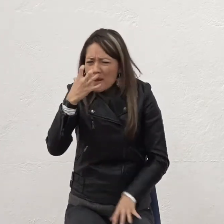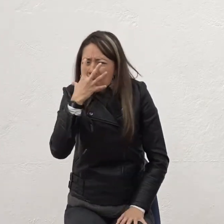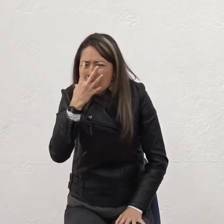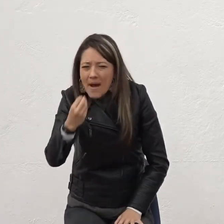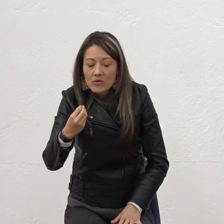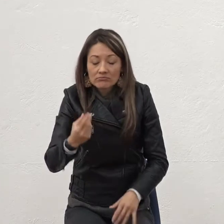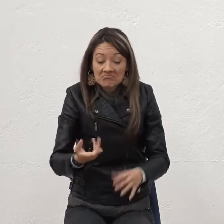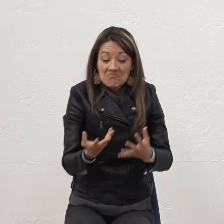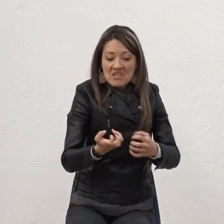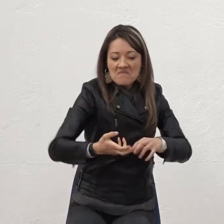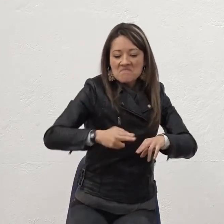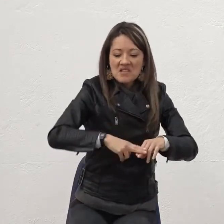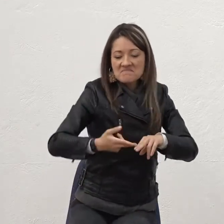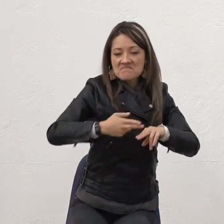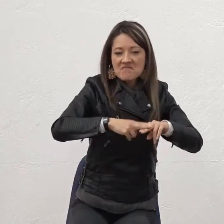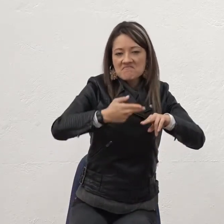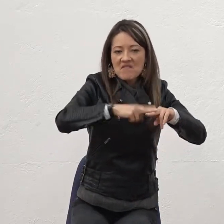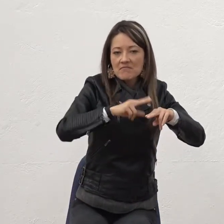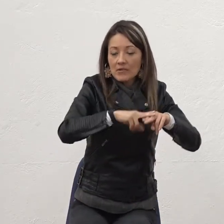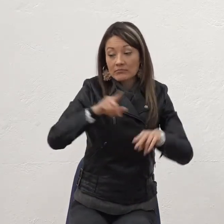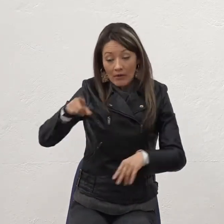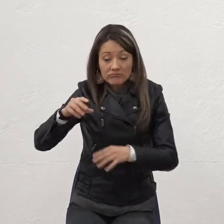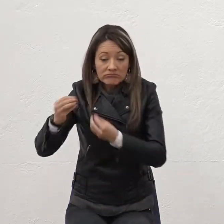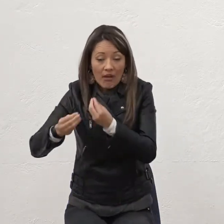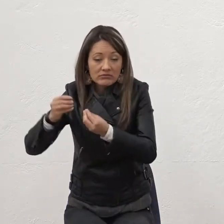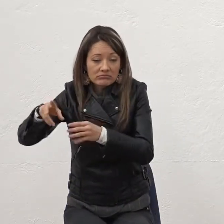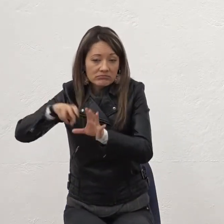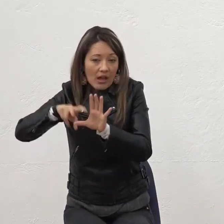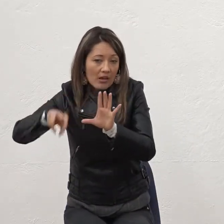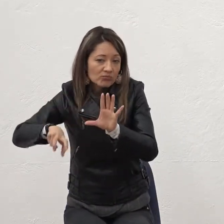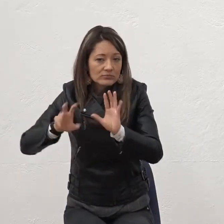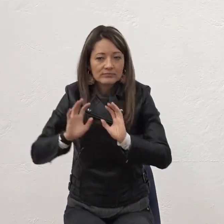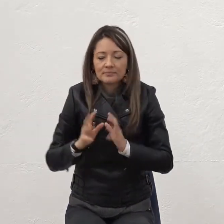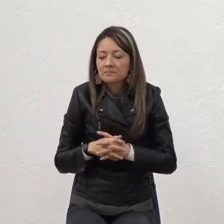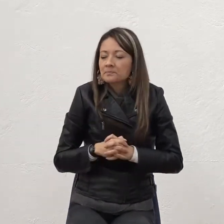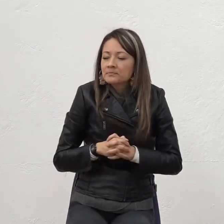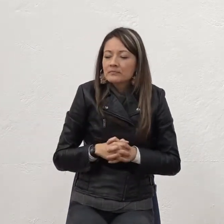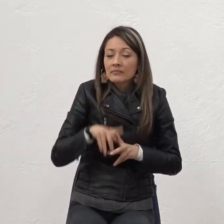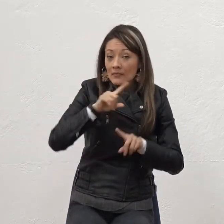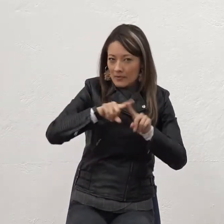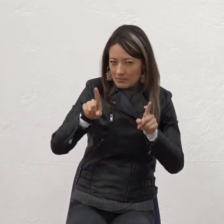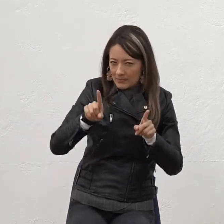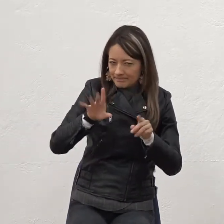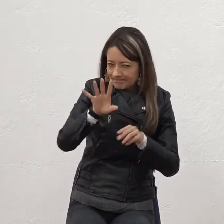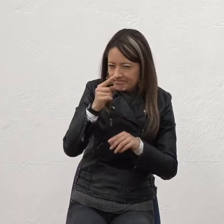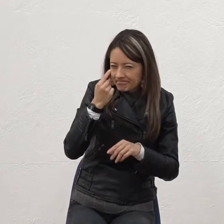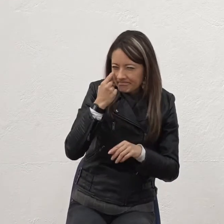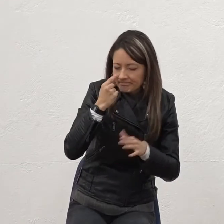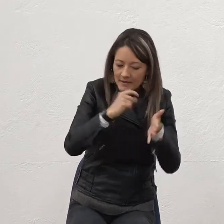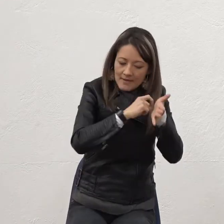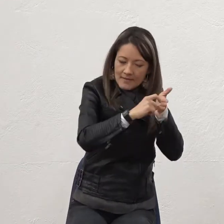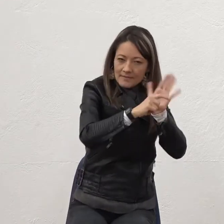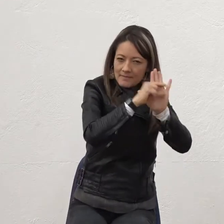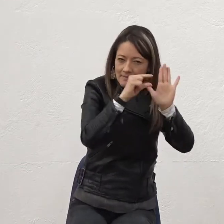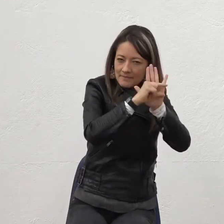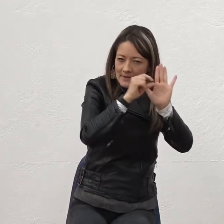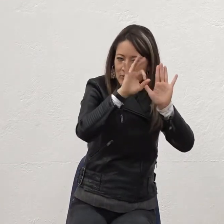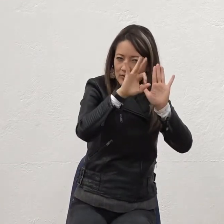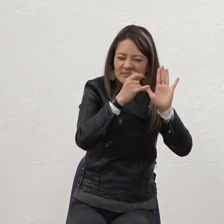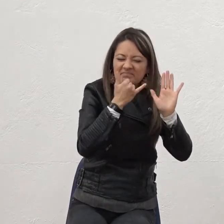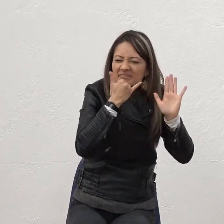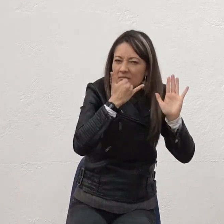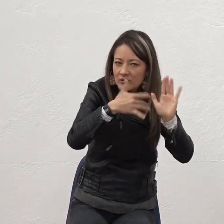Cobraba más de lo justo. Ese era Zaqueo. Pero vamos a mirar qué dice el versículo 3. ¿Qué